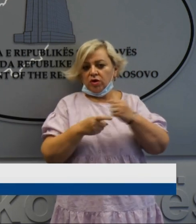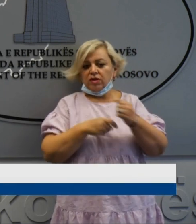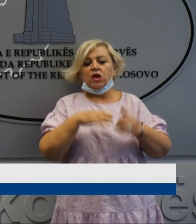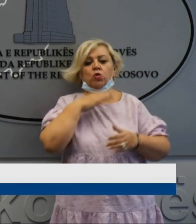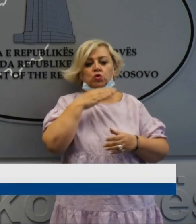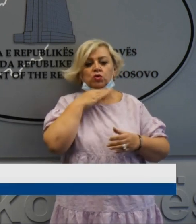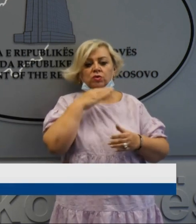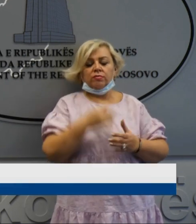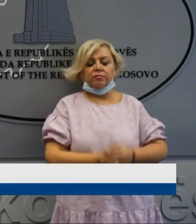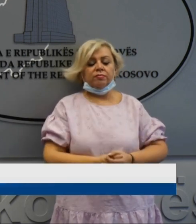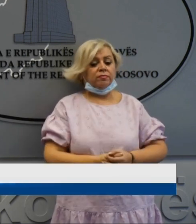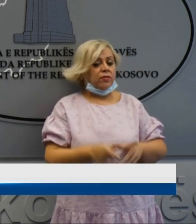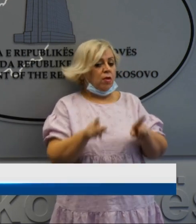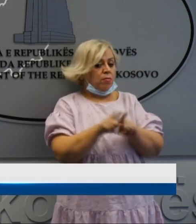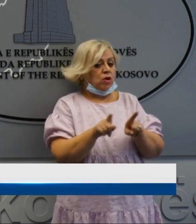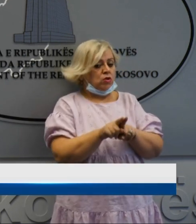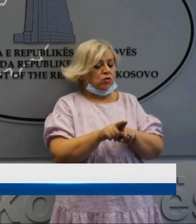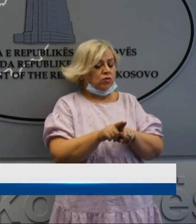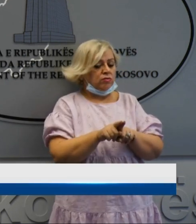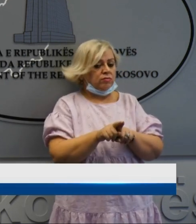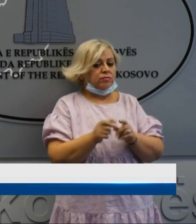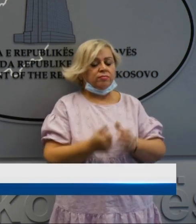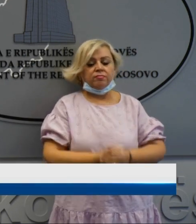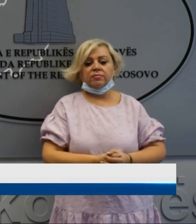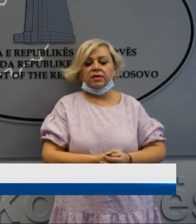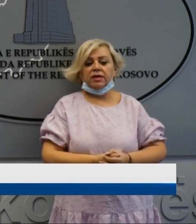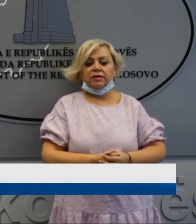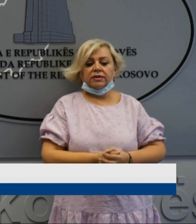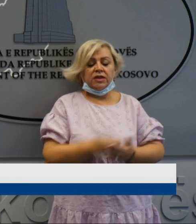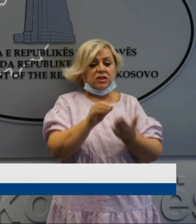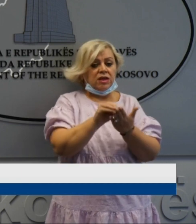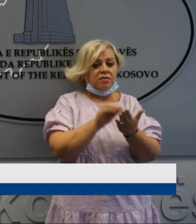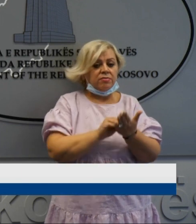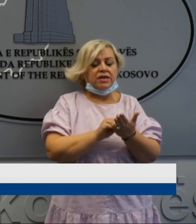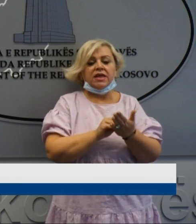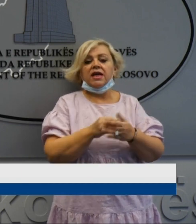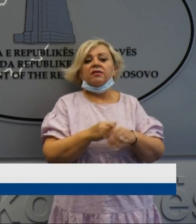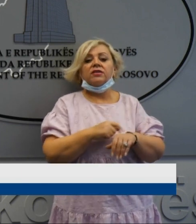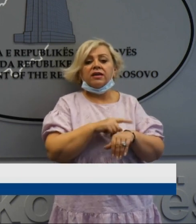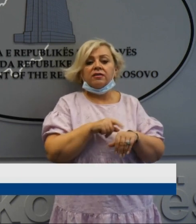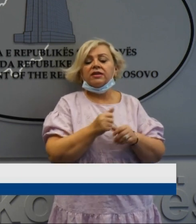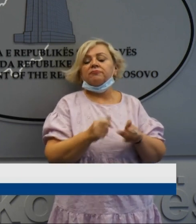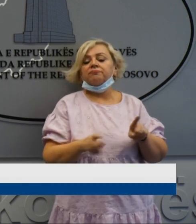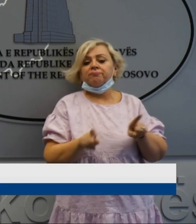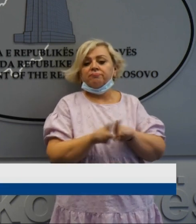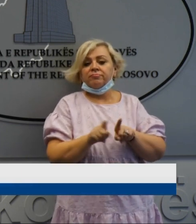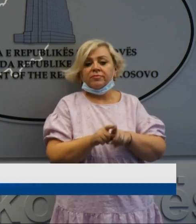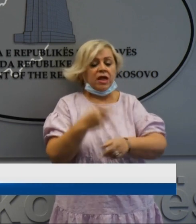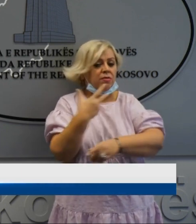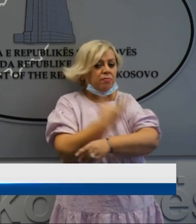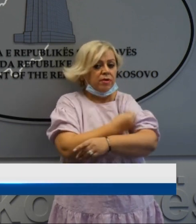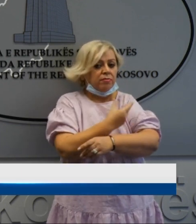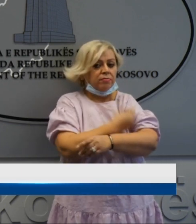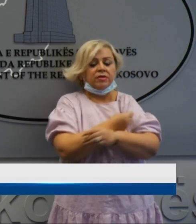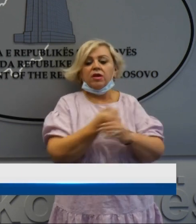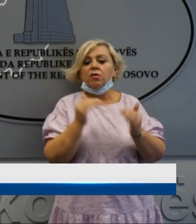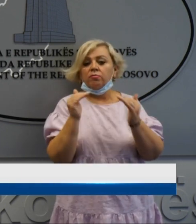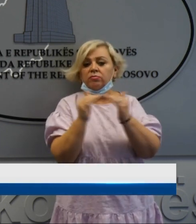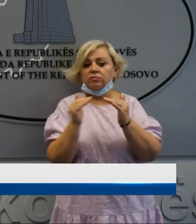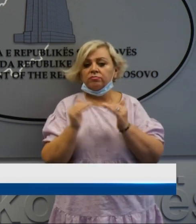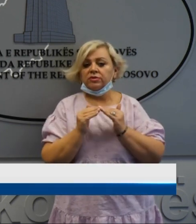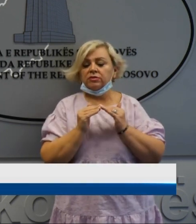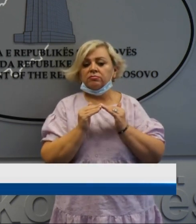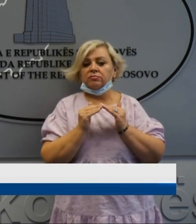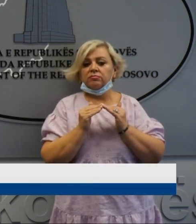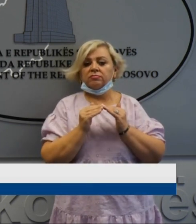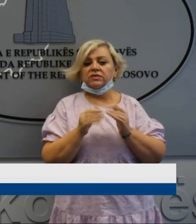gusht. Po ashtu, janë gjeneruar termine të reja të aplikimit për të vaksinuar në përputhje me projekcionet